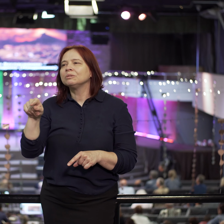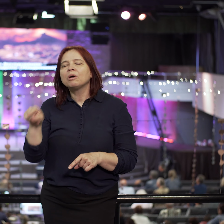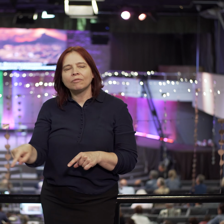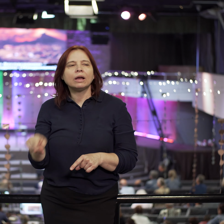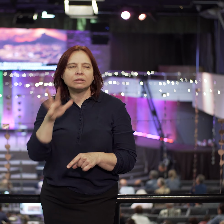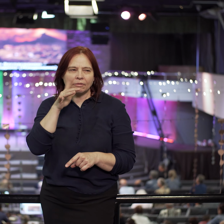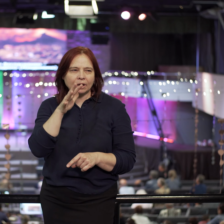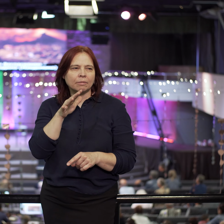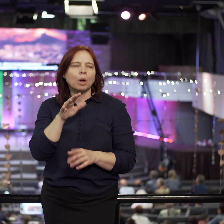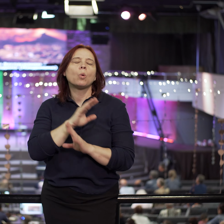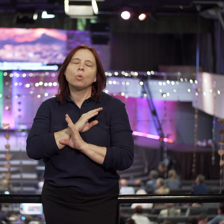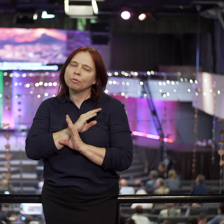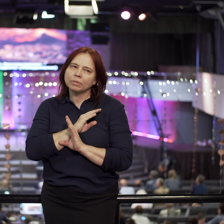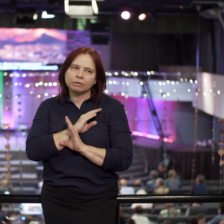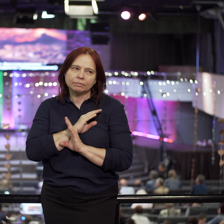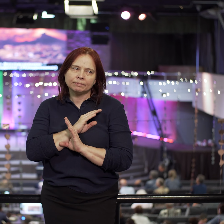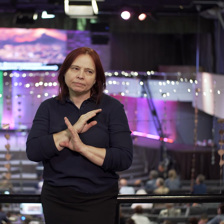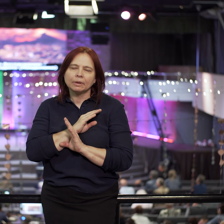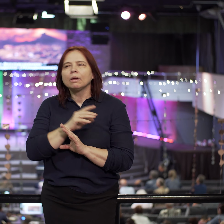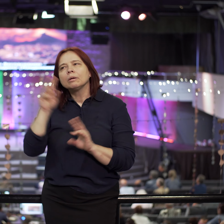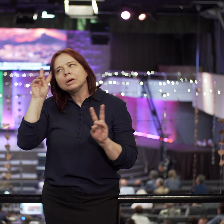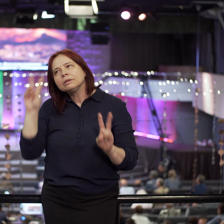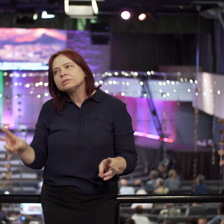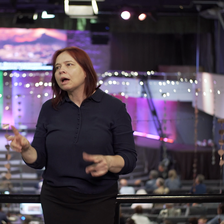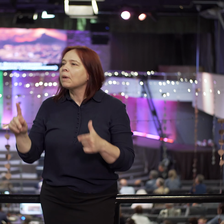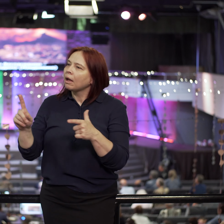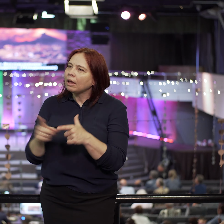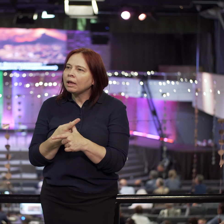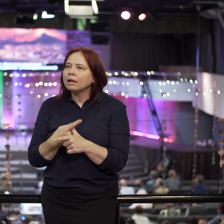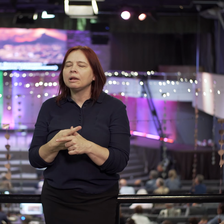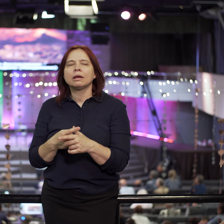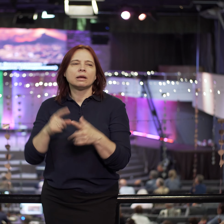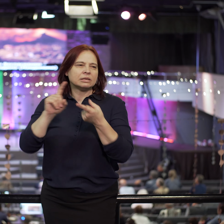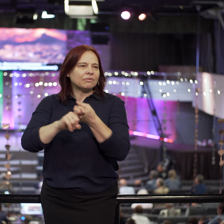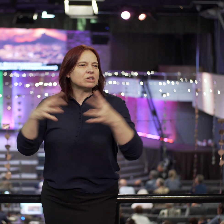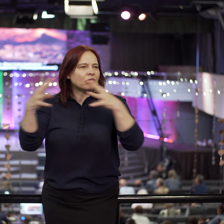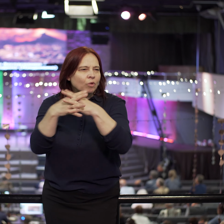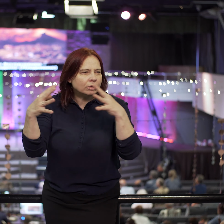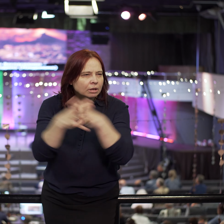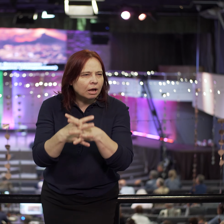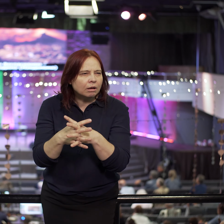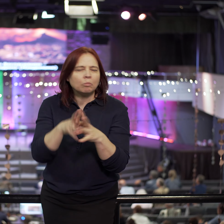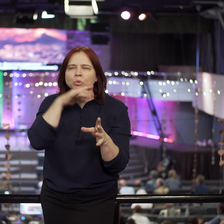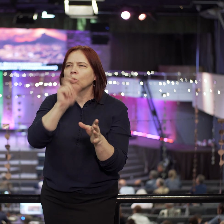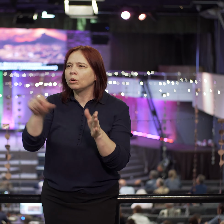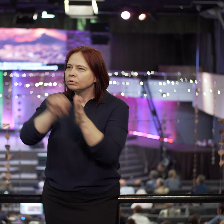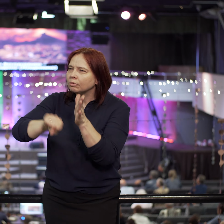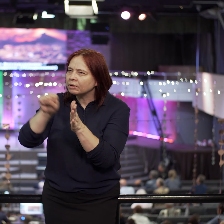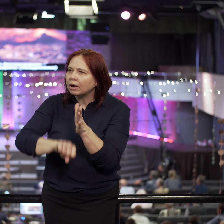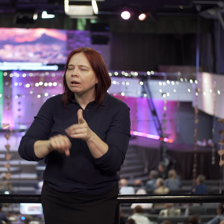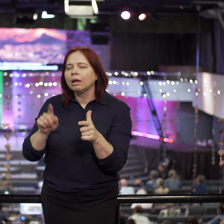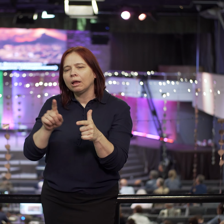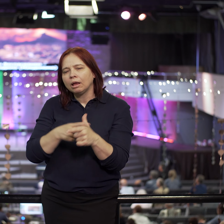ли он от старости, или он был убит в ходе войны, где много людей было убито, мы не знаем. Но